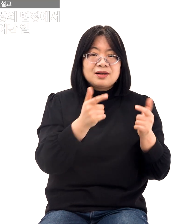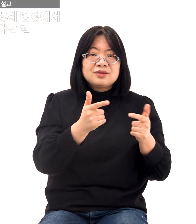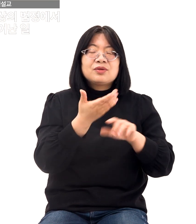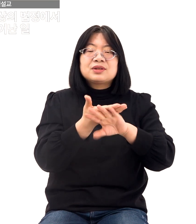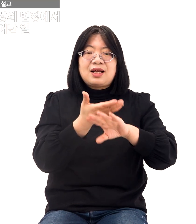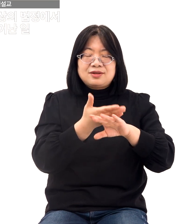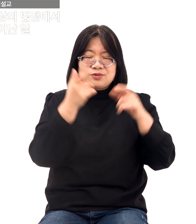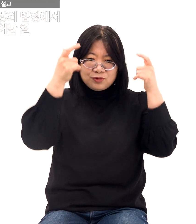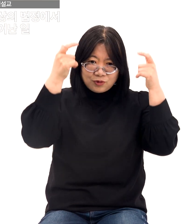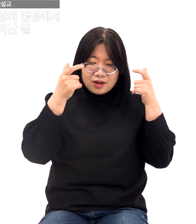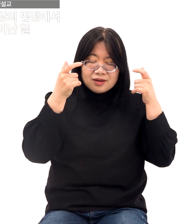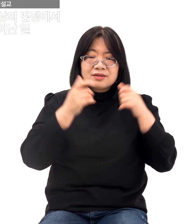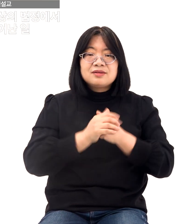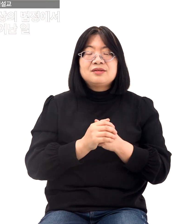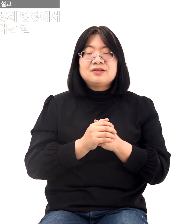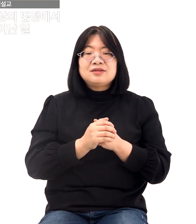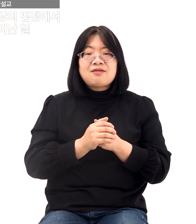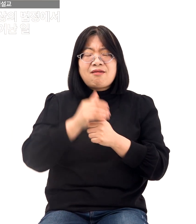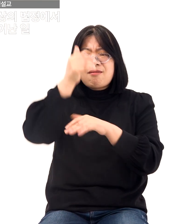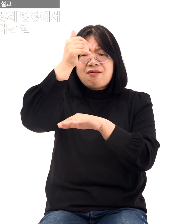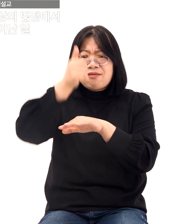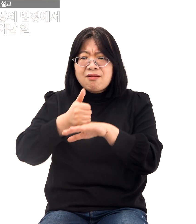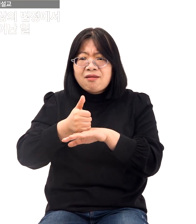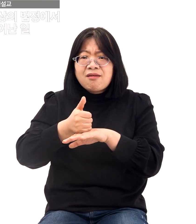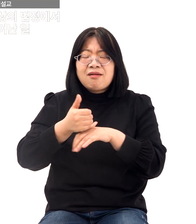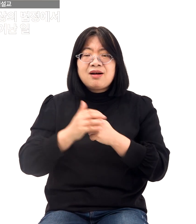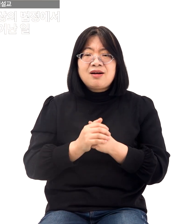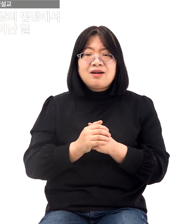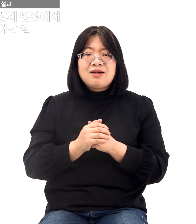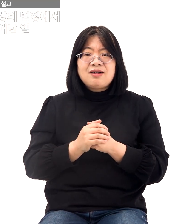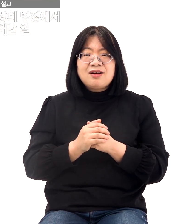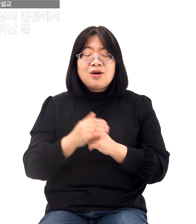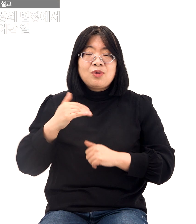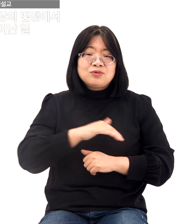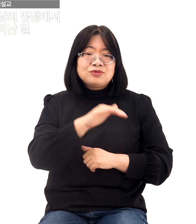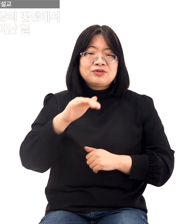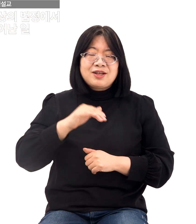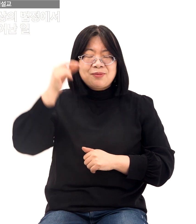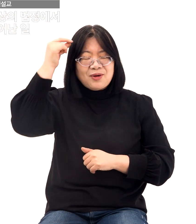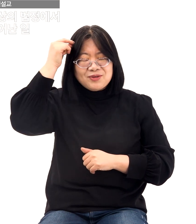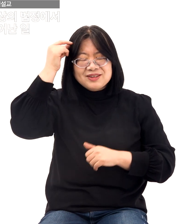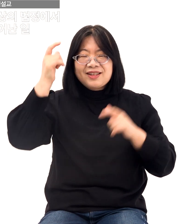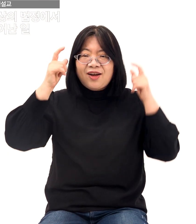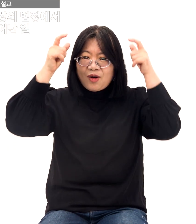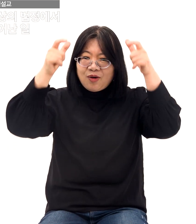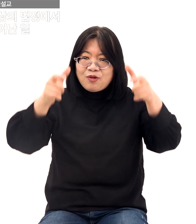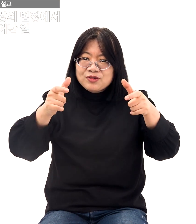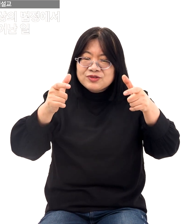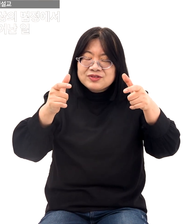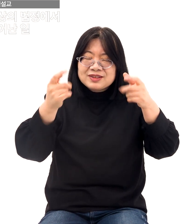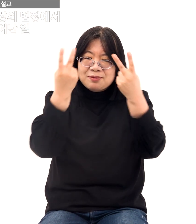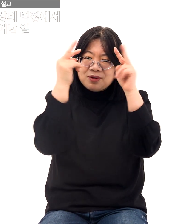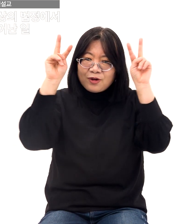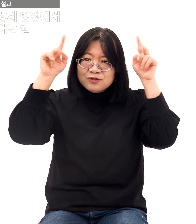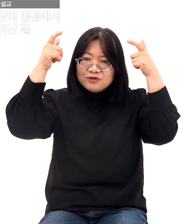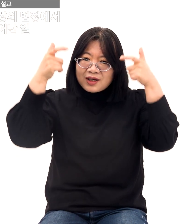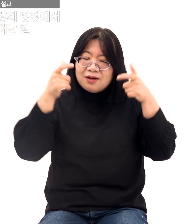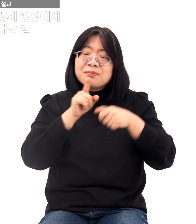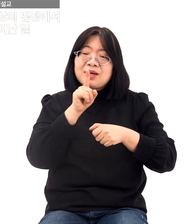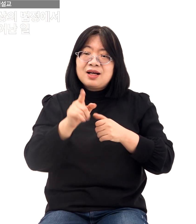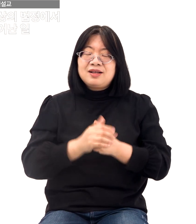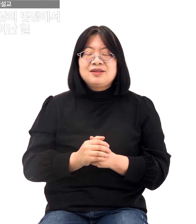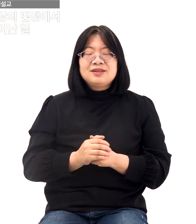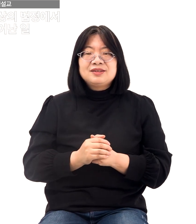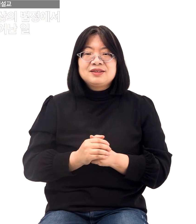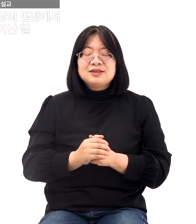다른 관입니다. 마지막에 머리에, 우리의 머리에 얹어질 면류관을 얘기합니다.